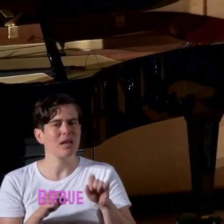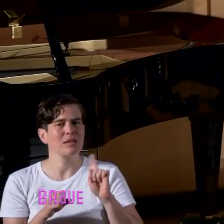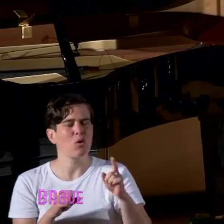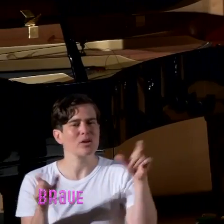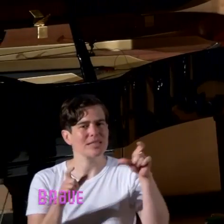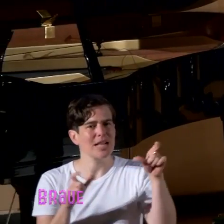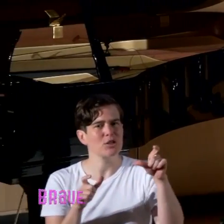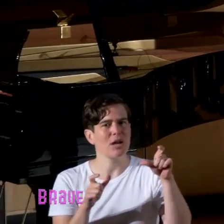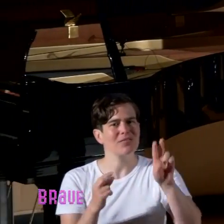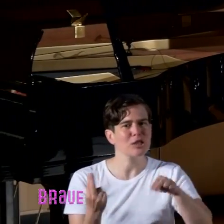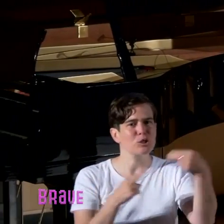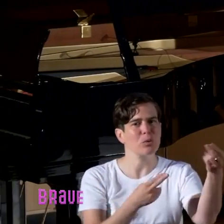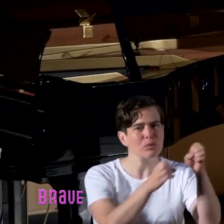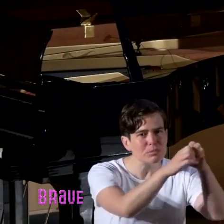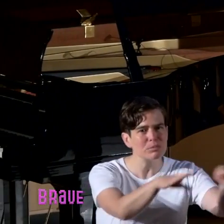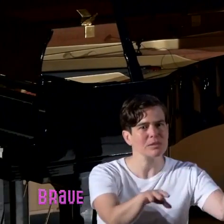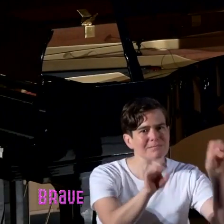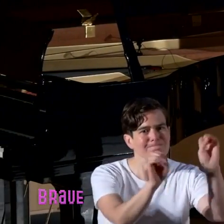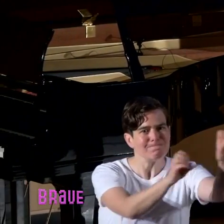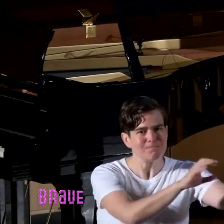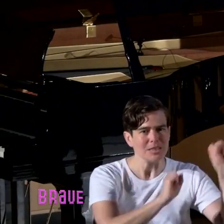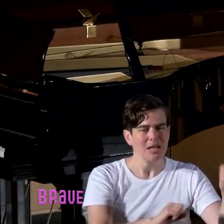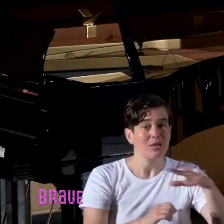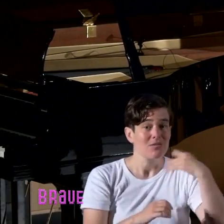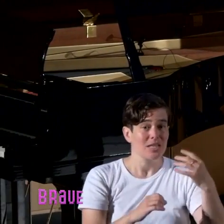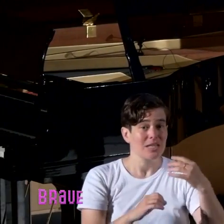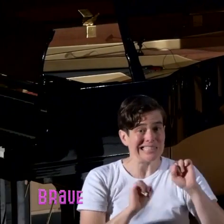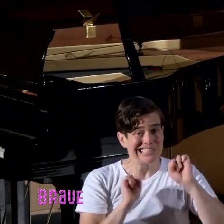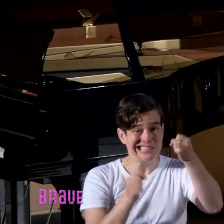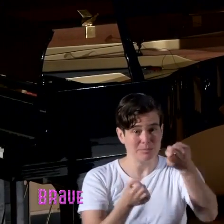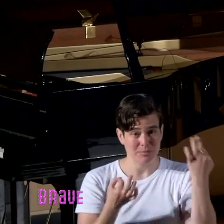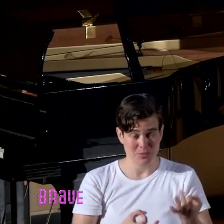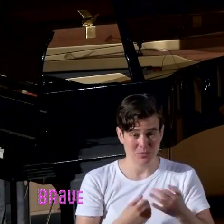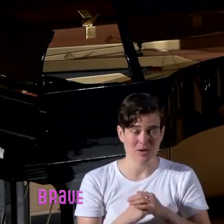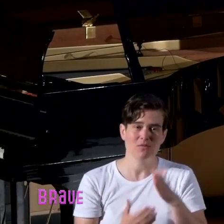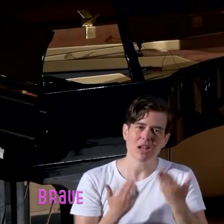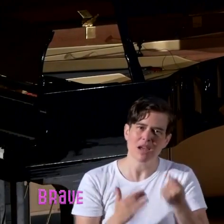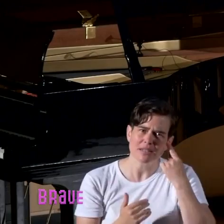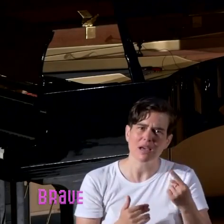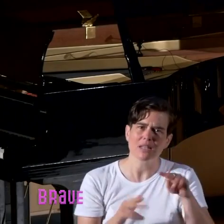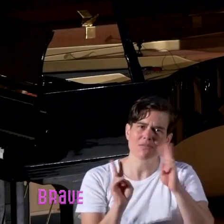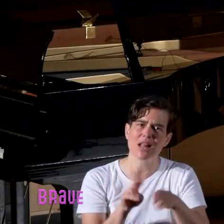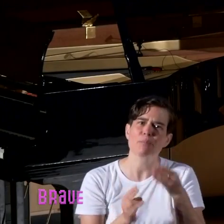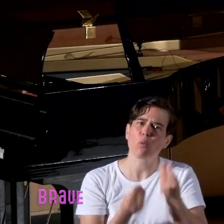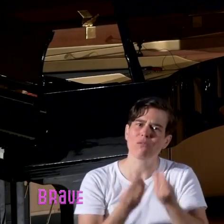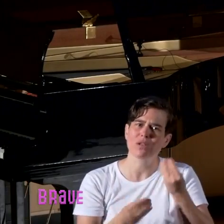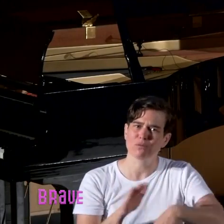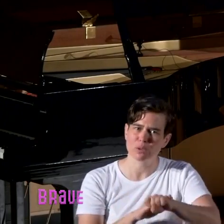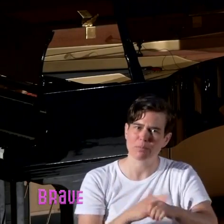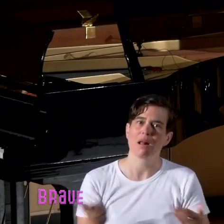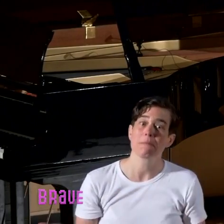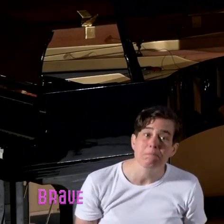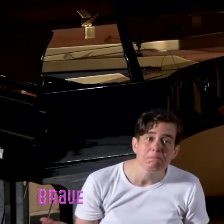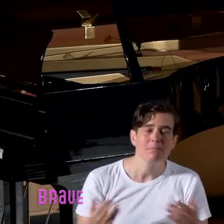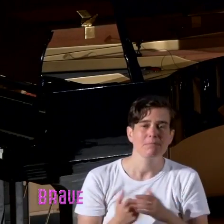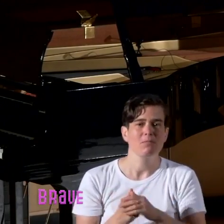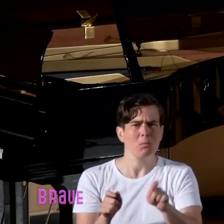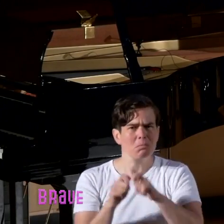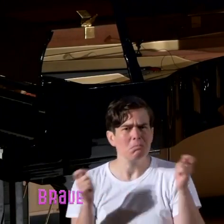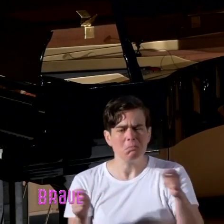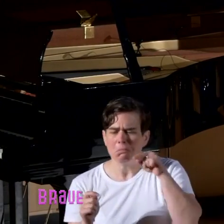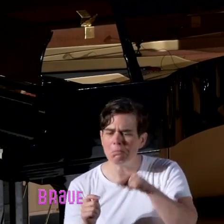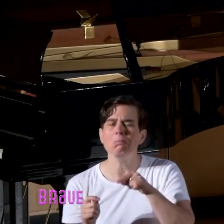Teil der Gesellschaft trägt, wo noch besonders viel zu tun ist. Zum Beispiel haben wir gedacht, vielleicht in die Welt des Profifußballs. Da hört man ja, gibt es hier und